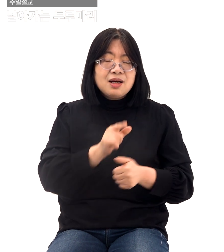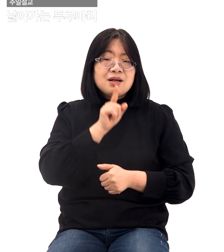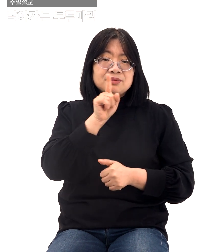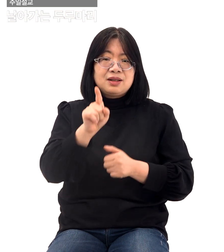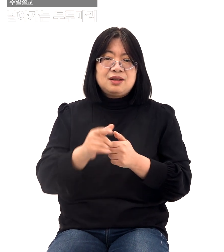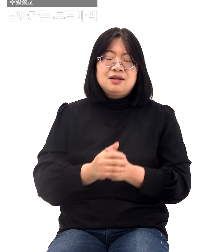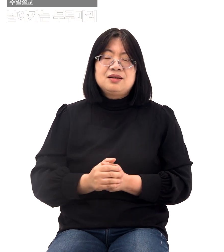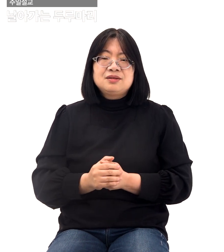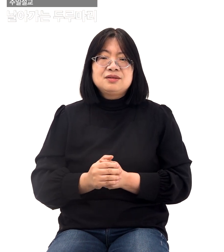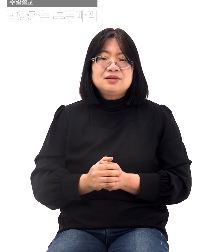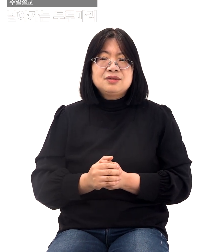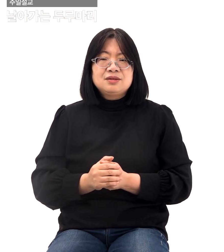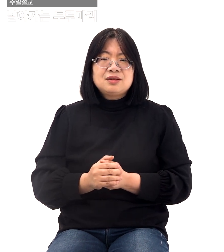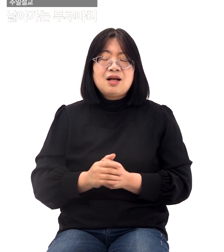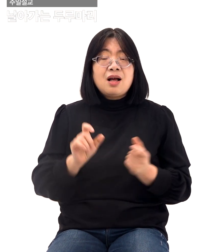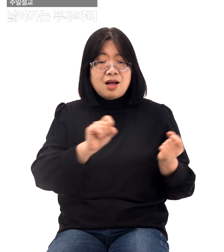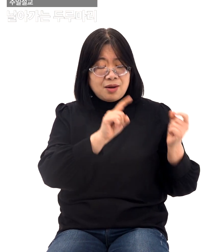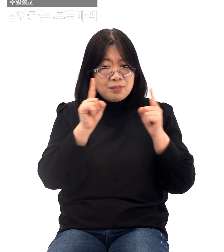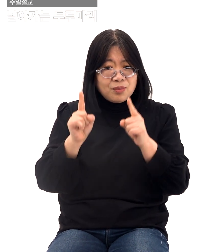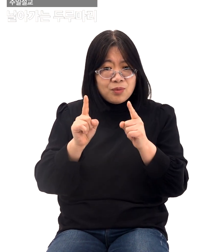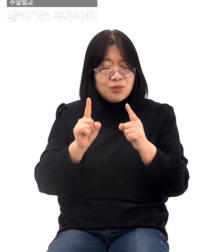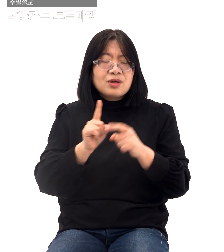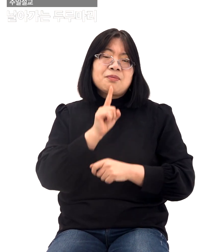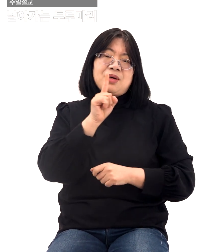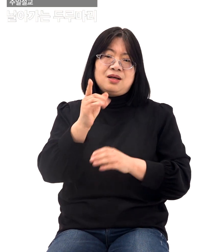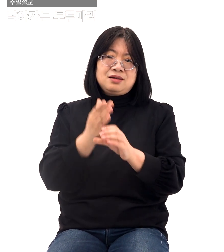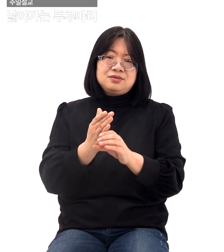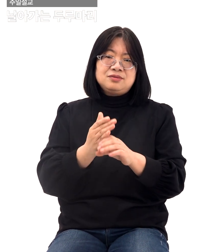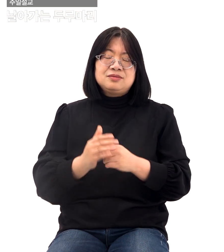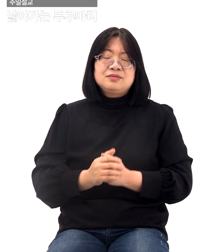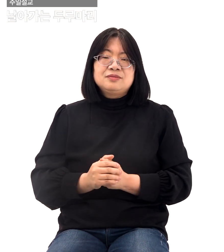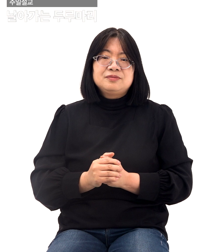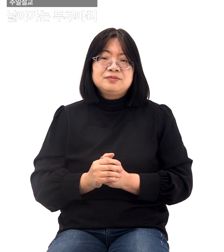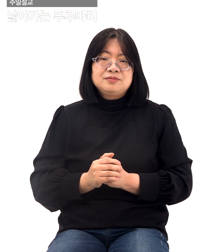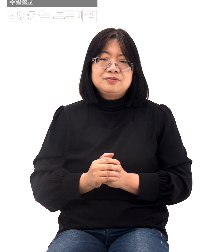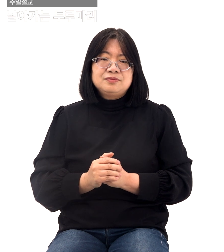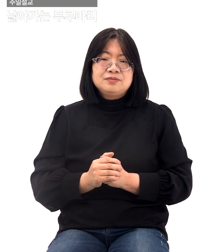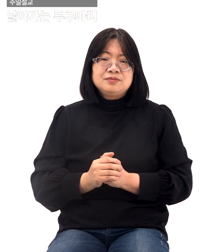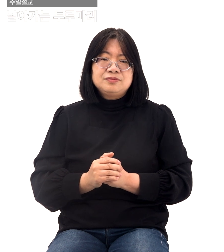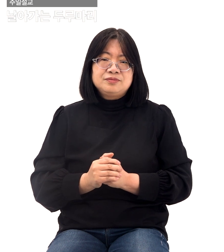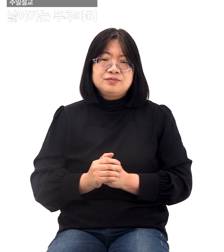얘기할까요? 사실은 회복을 얘기하는 거예요.